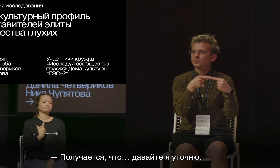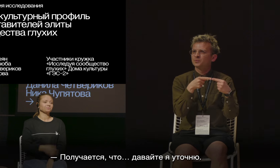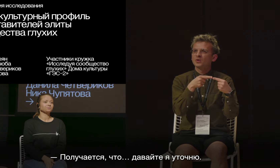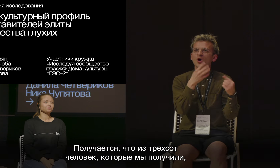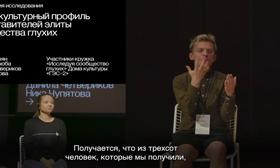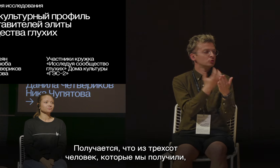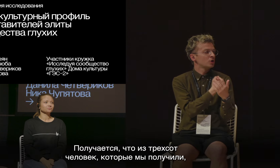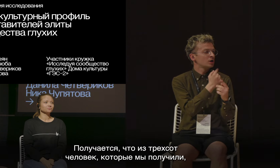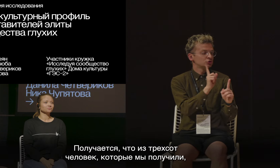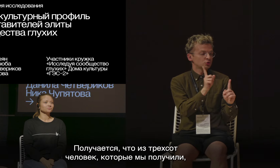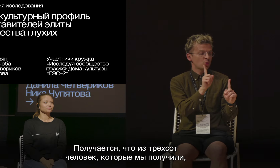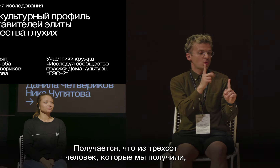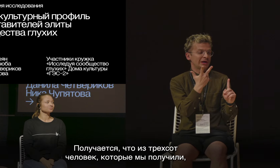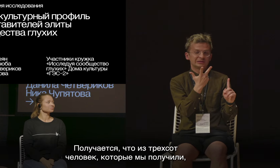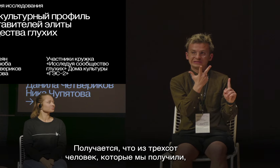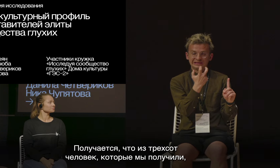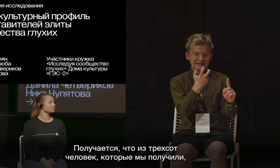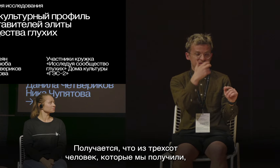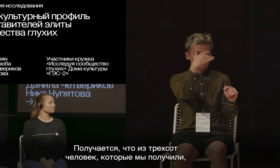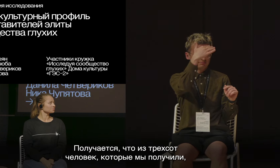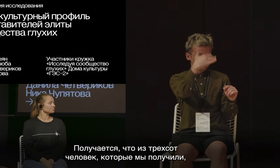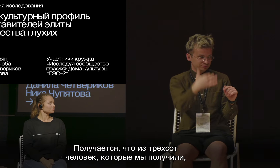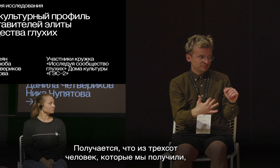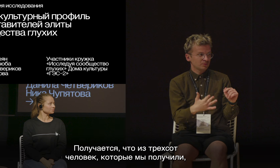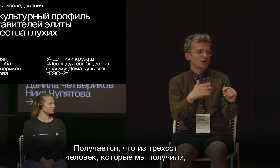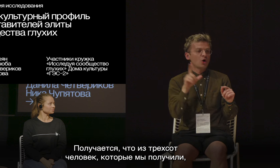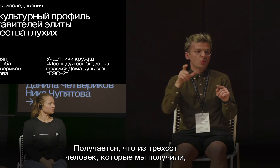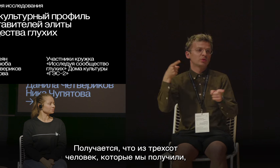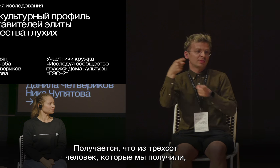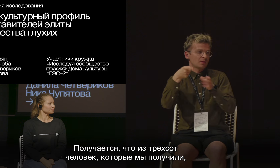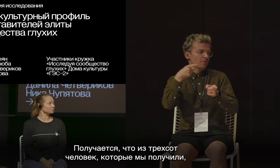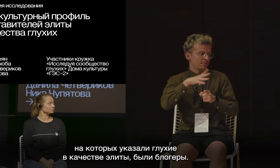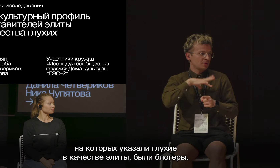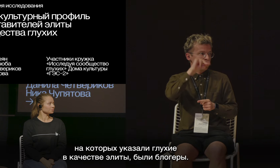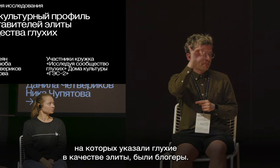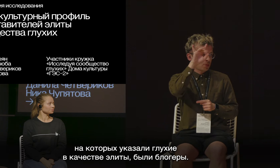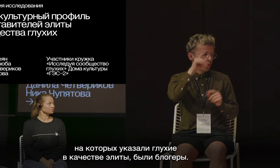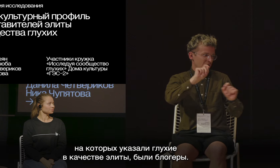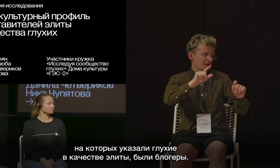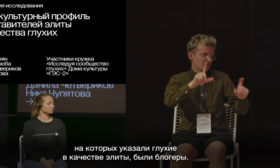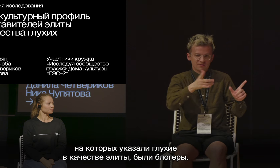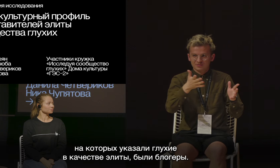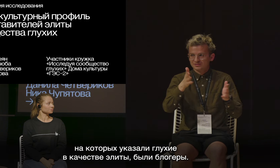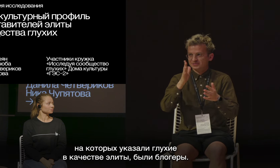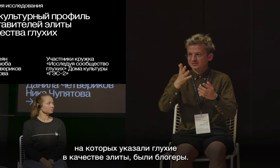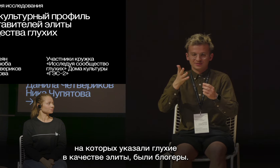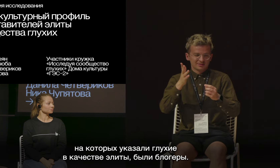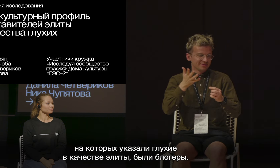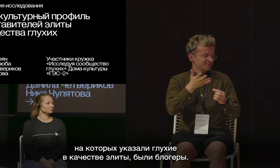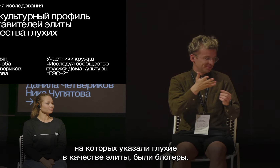Получается, что, давайте я уточню, получается, что из 300 человек, которые мы получили, на которых указали все остальные, были